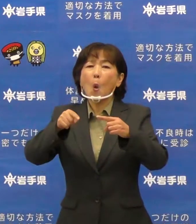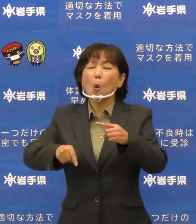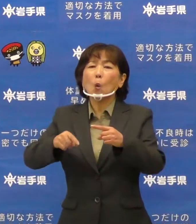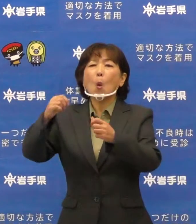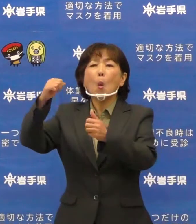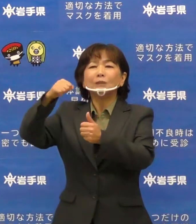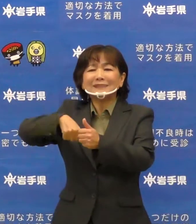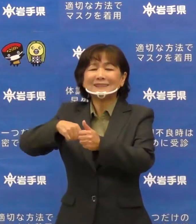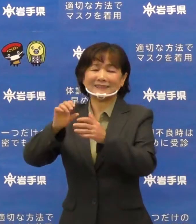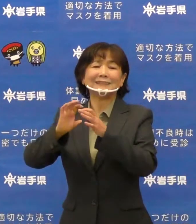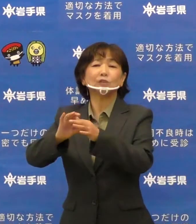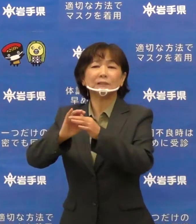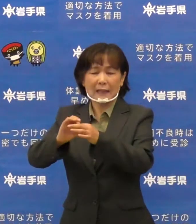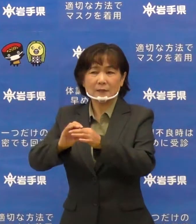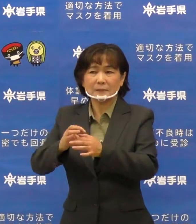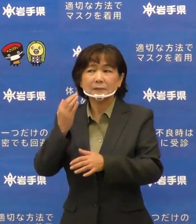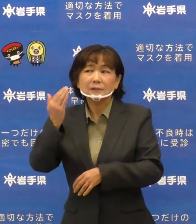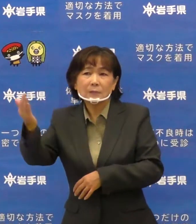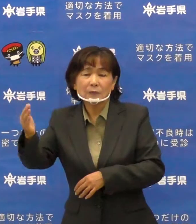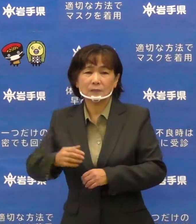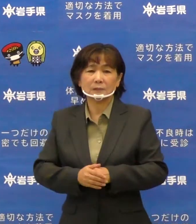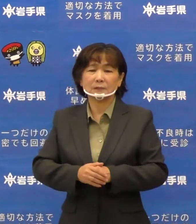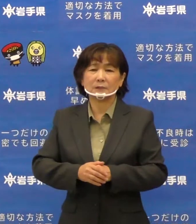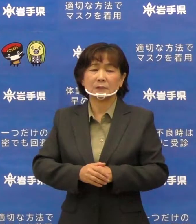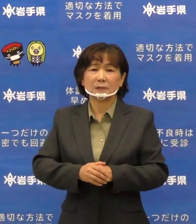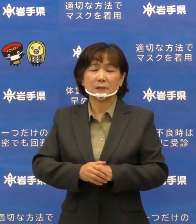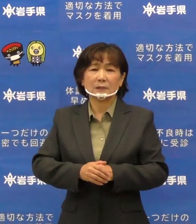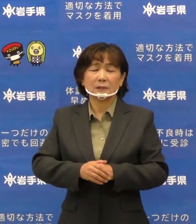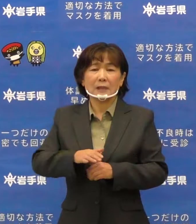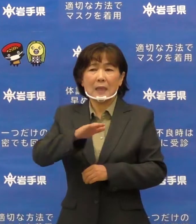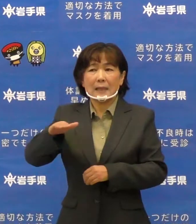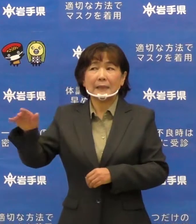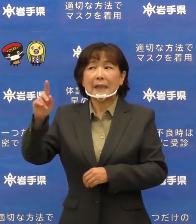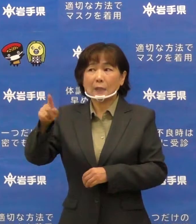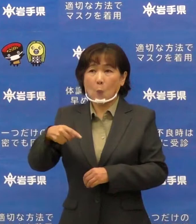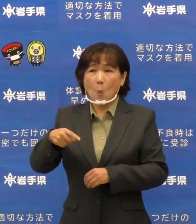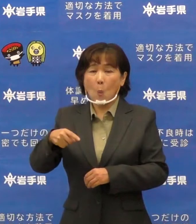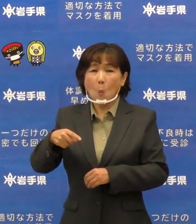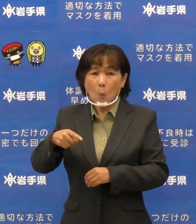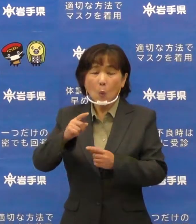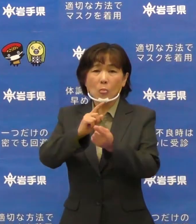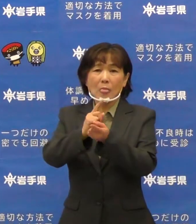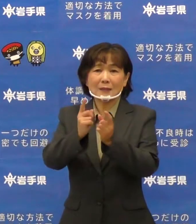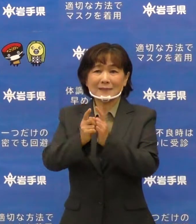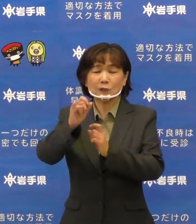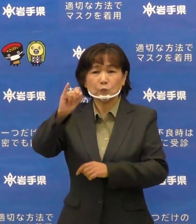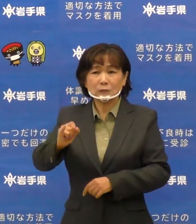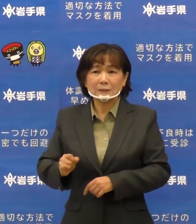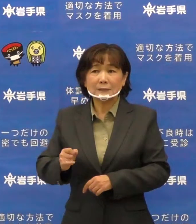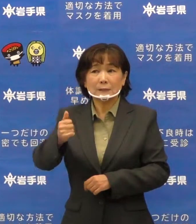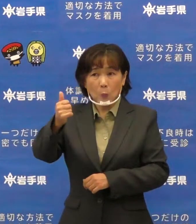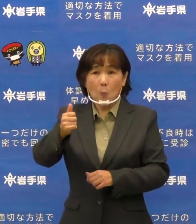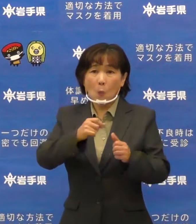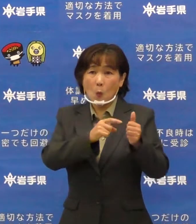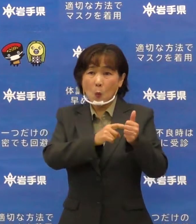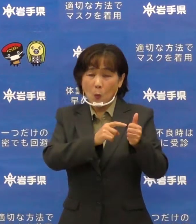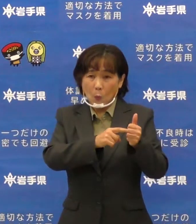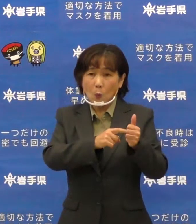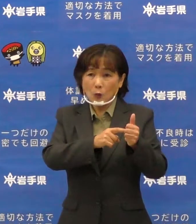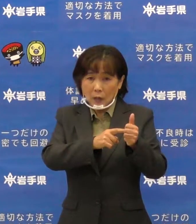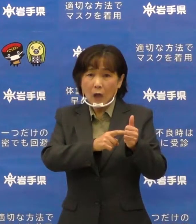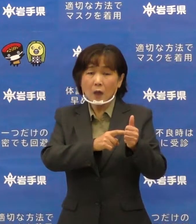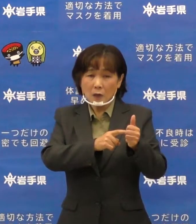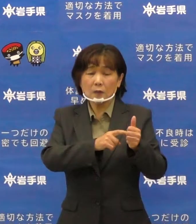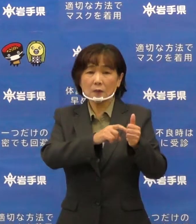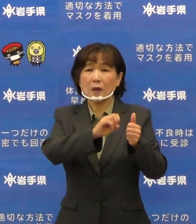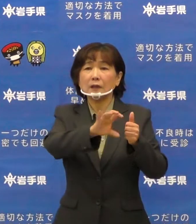平野選対委員長のご発言で、佐野さんの対応についてですね、今後、どういういい